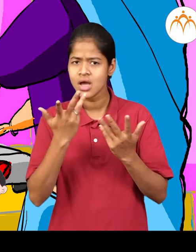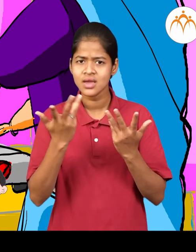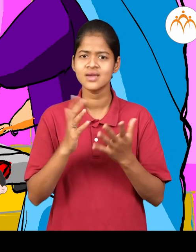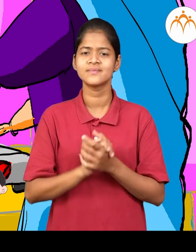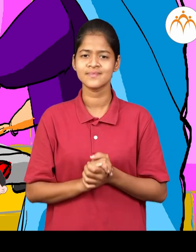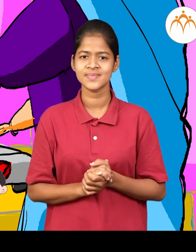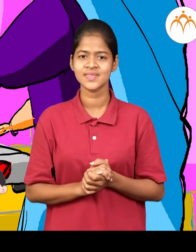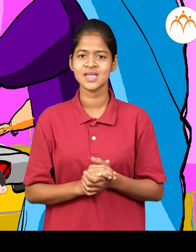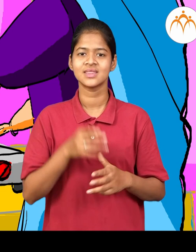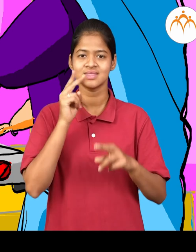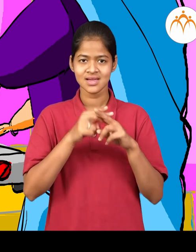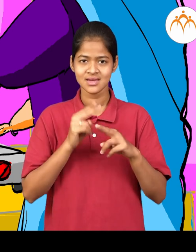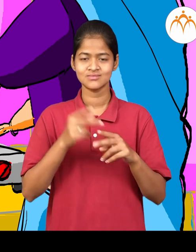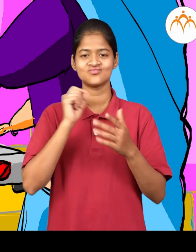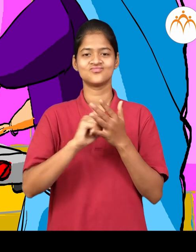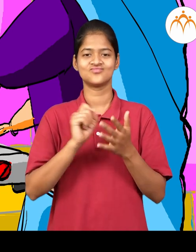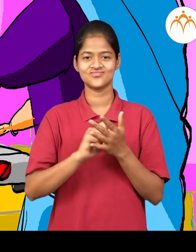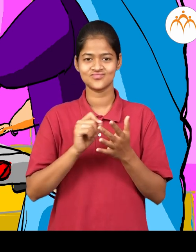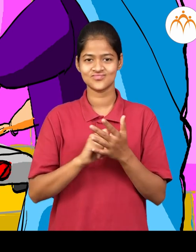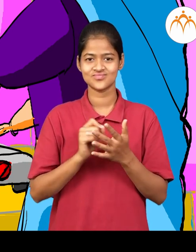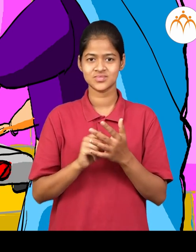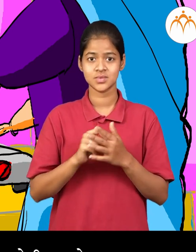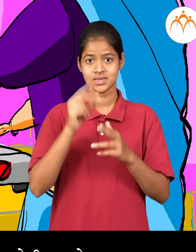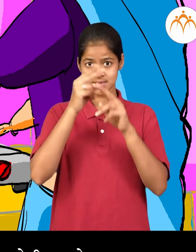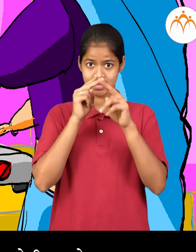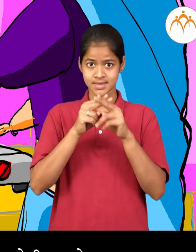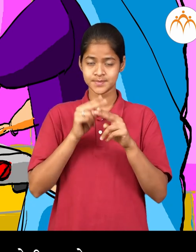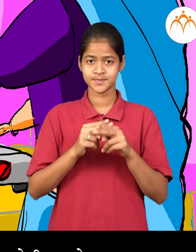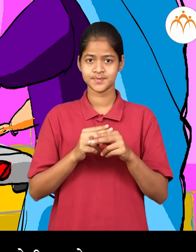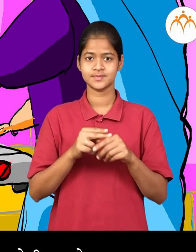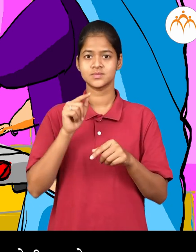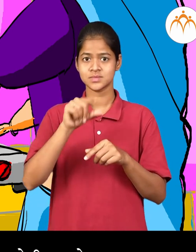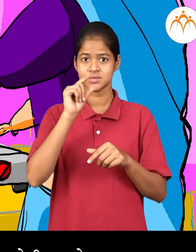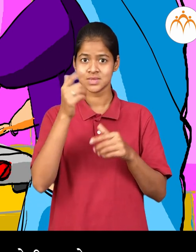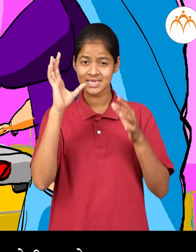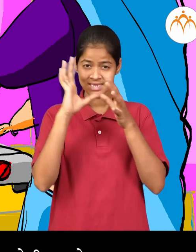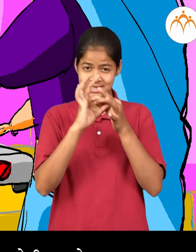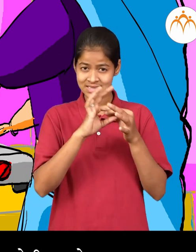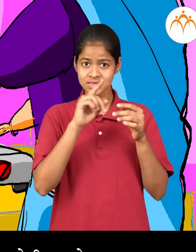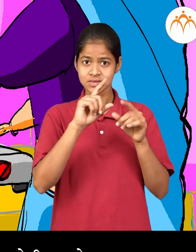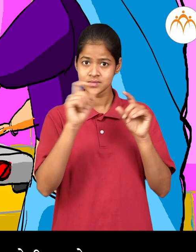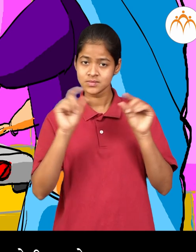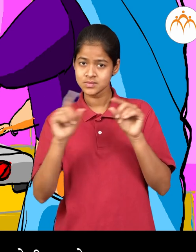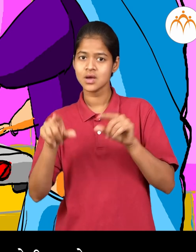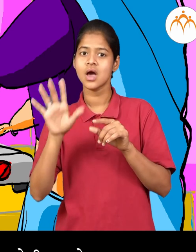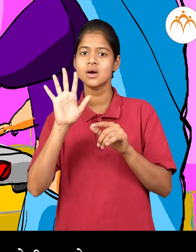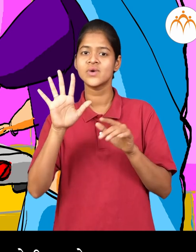थे में नावेल ई ई हां या ना वंश का उपयोग करुण पाठ छोटे-छोटे